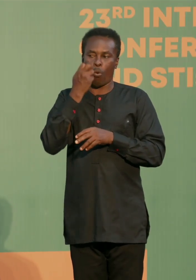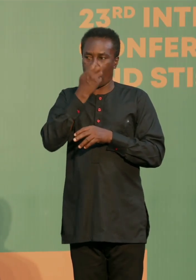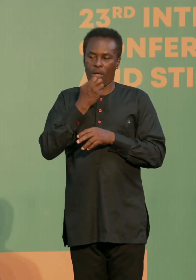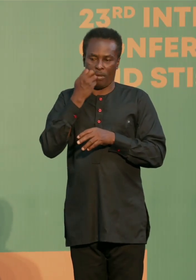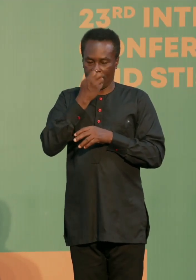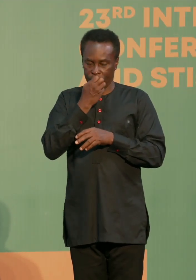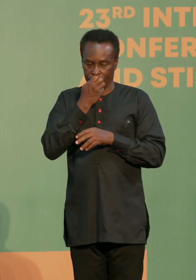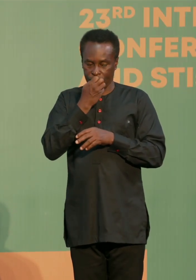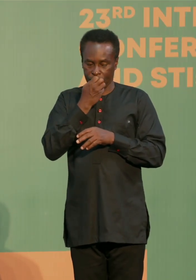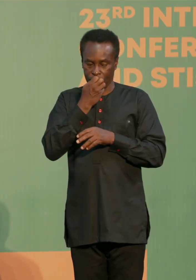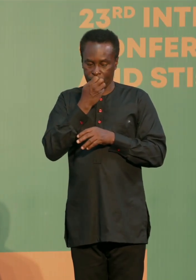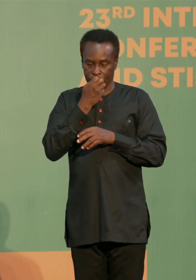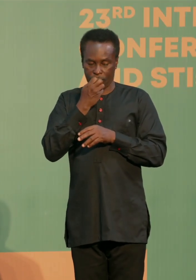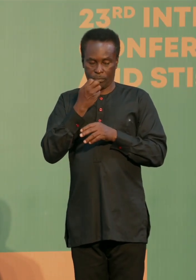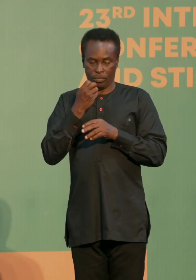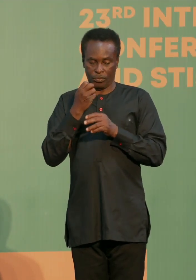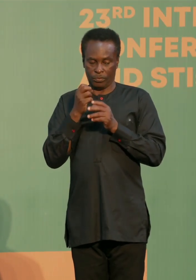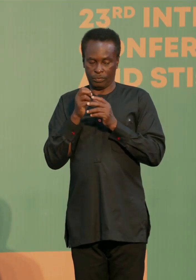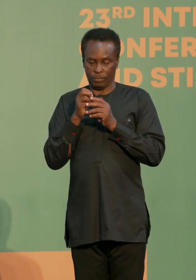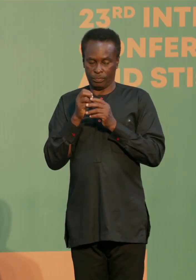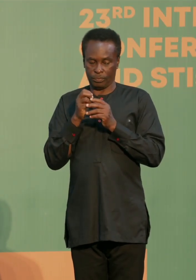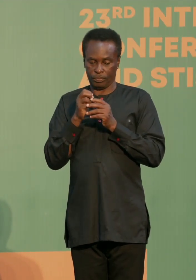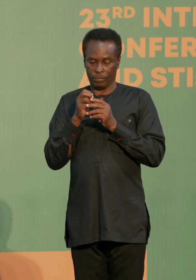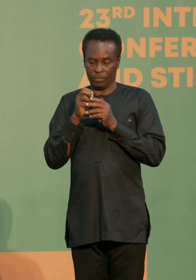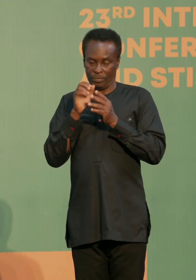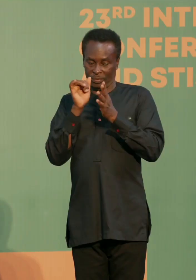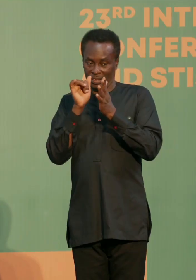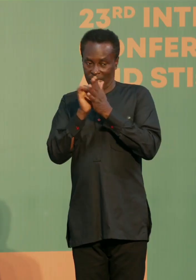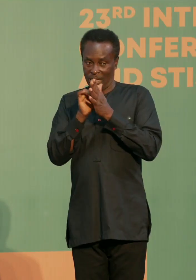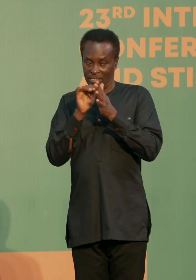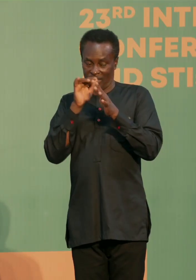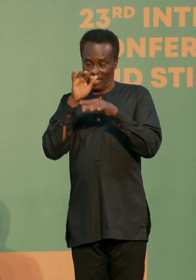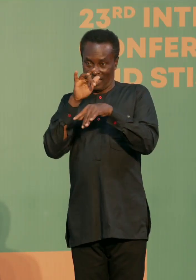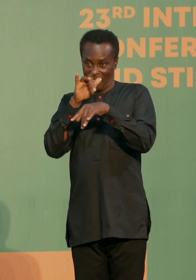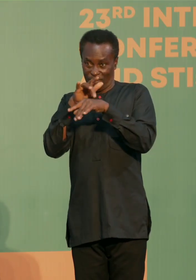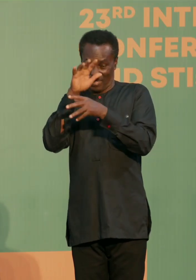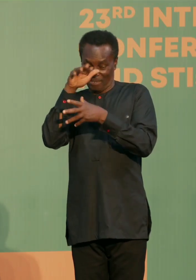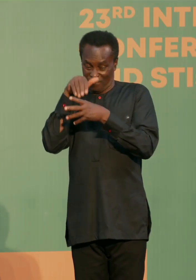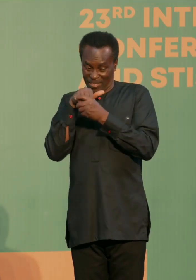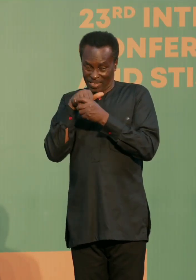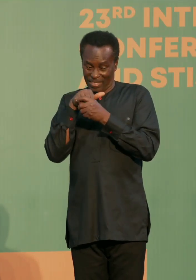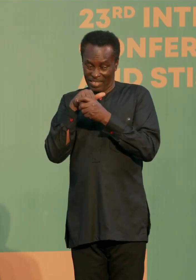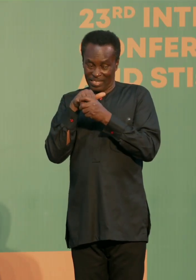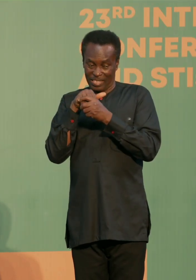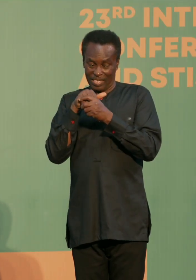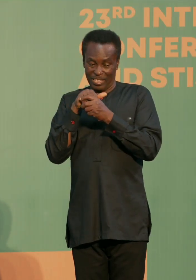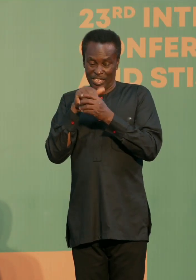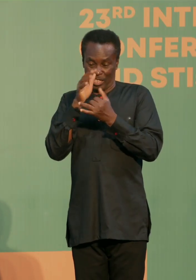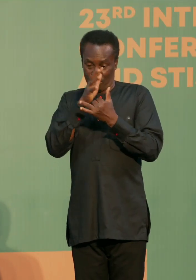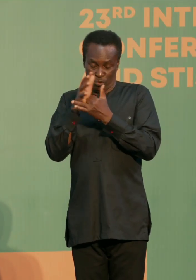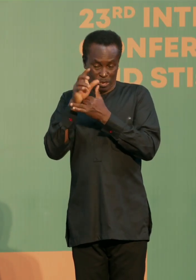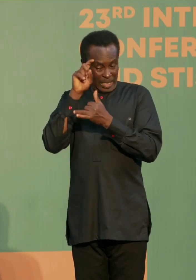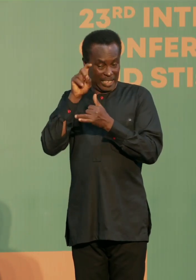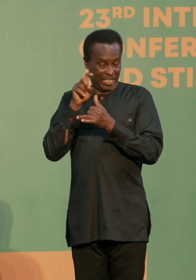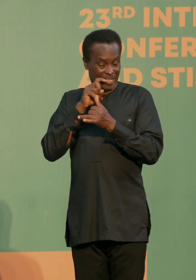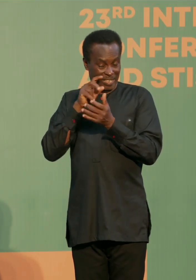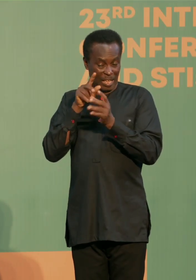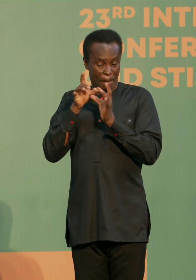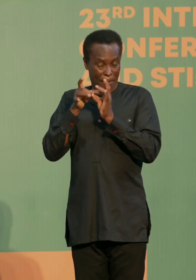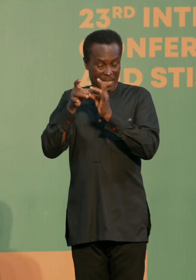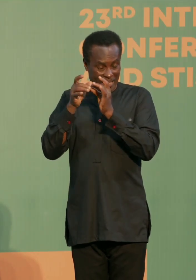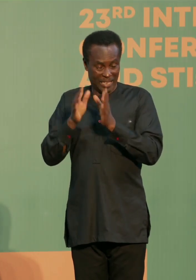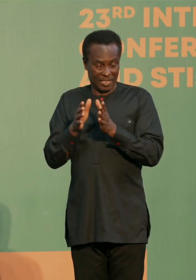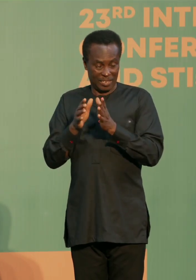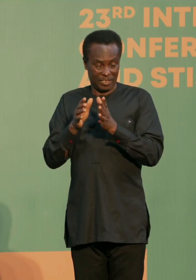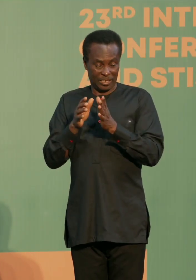Ces infections ont plusieurs origines. Ils peuvent être bactériennes, virales ou parasitaires. On dénombre